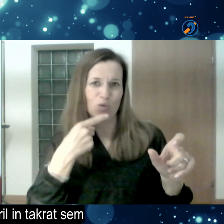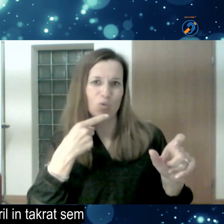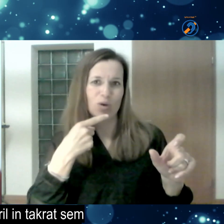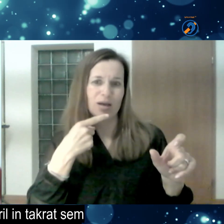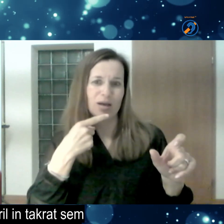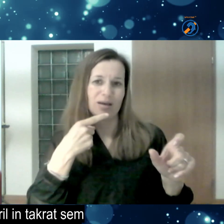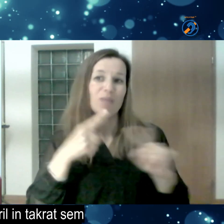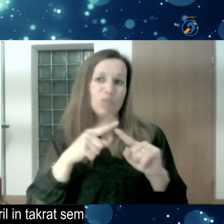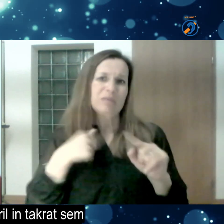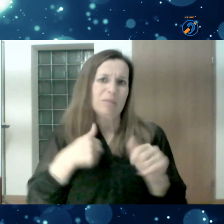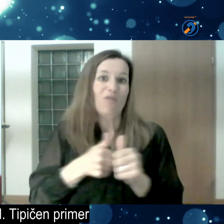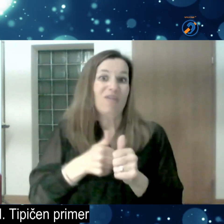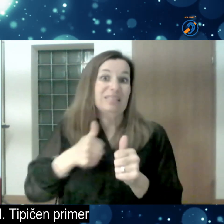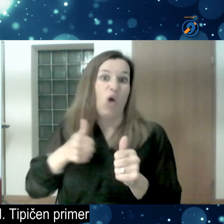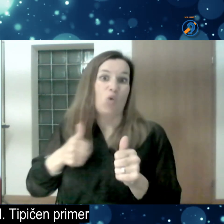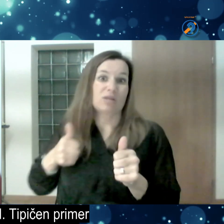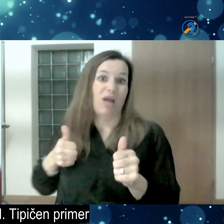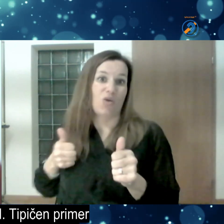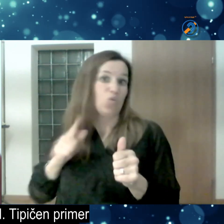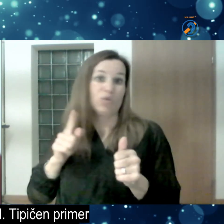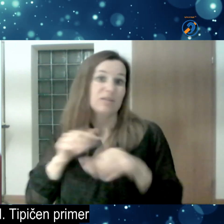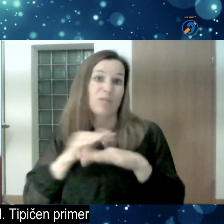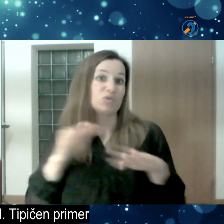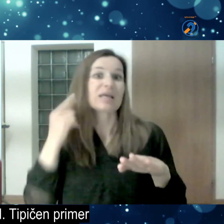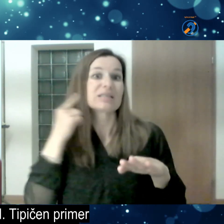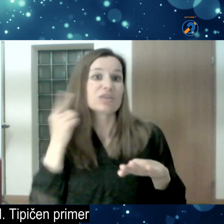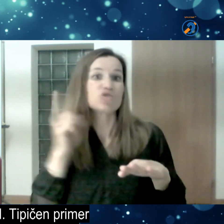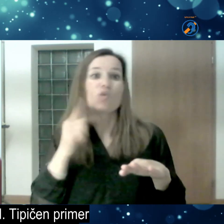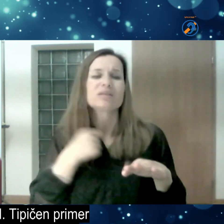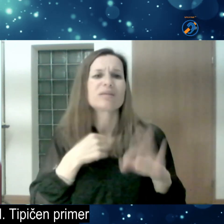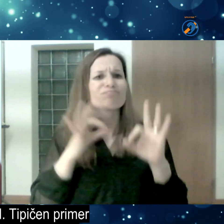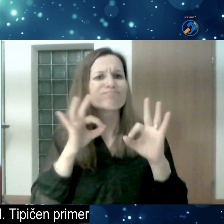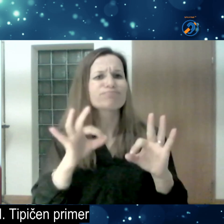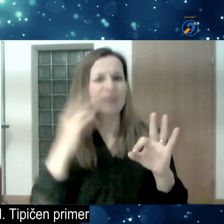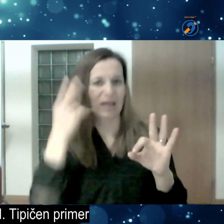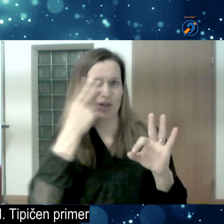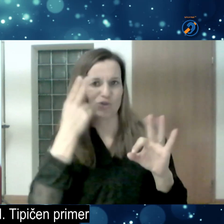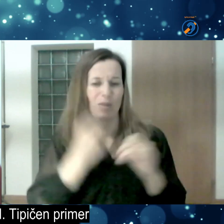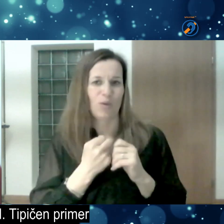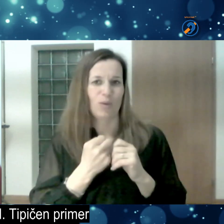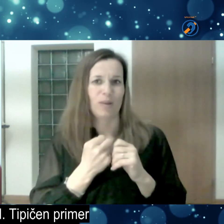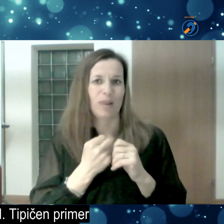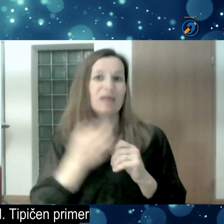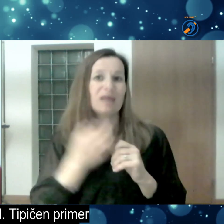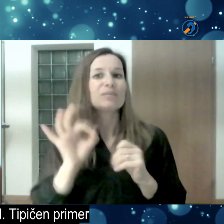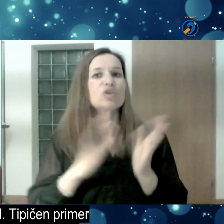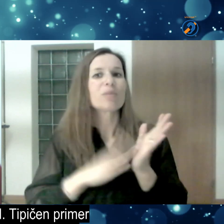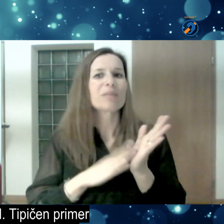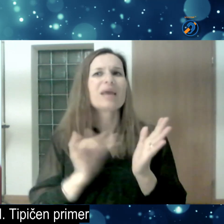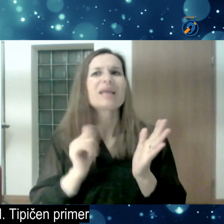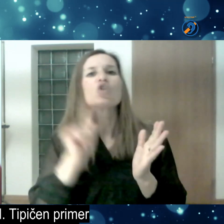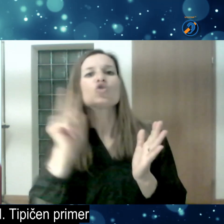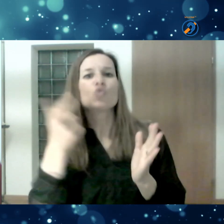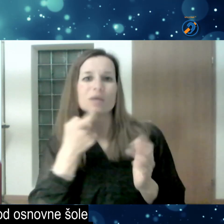v zaostanku, nisem vsega slišal, nisem vsega razumel. Tipičen primer je recimo, bom rekel, tuji jezik angleščina,